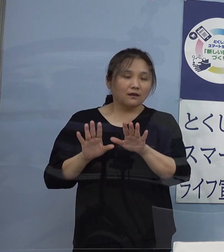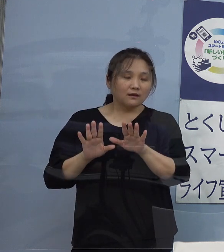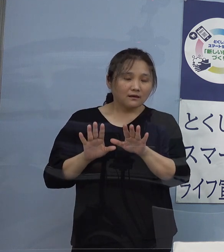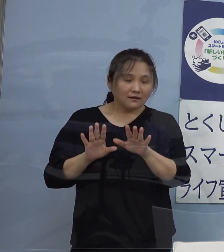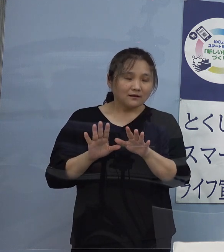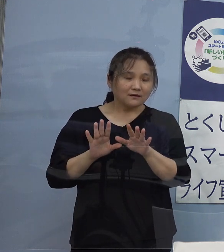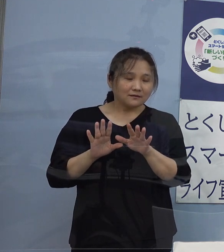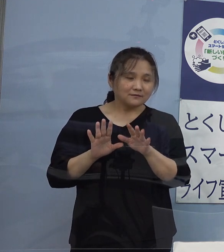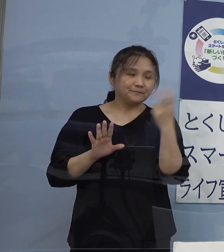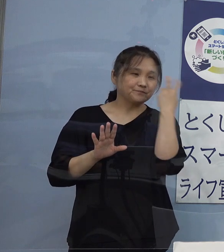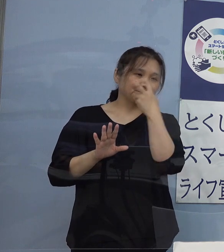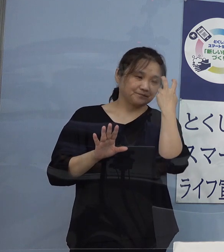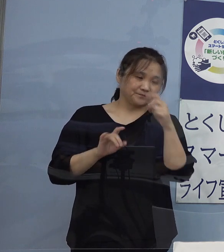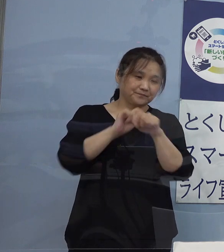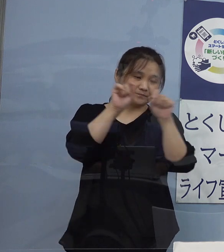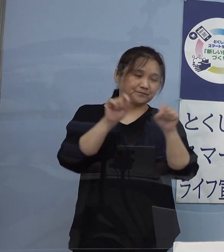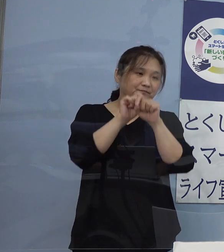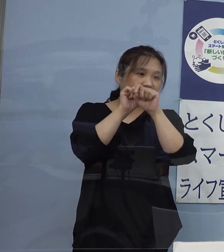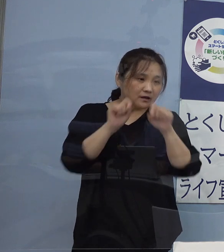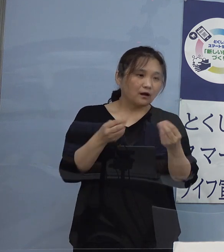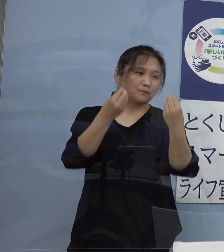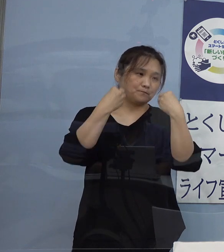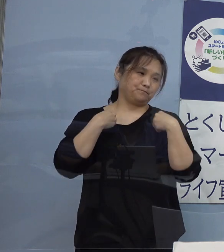るということです。